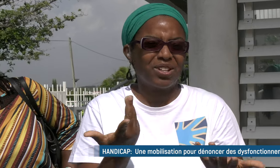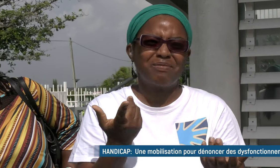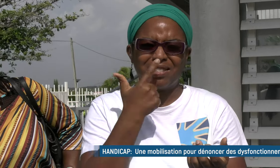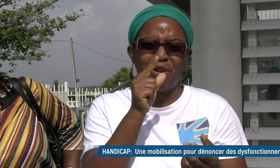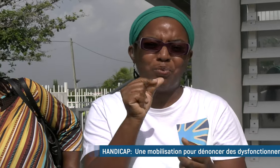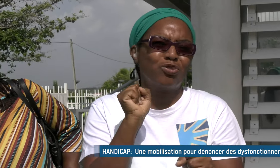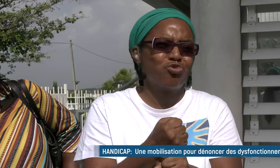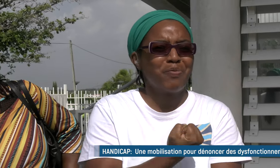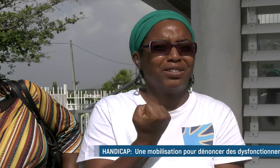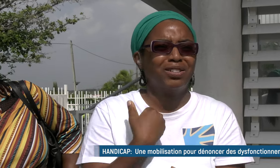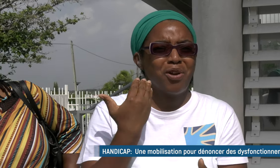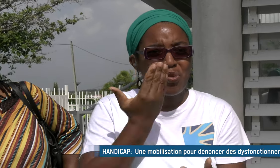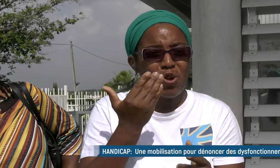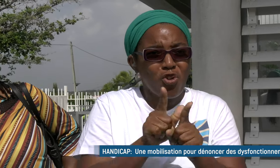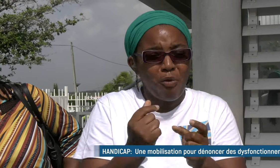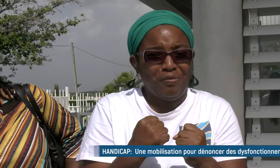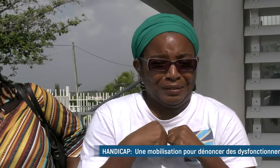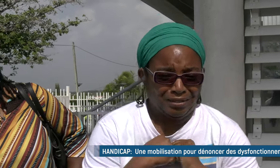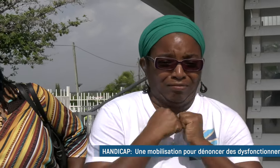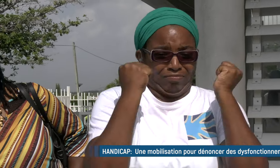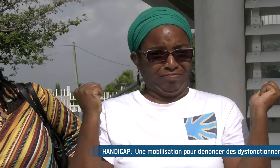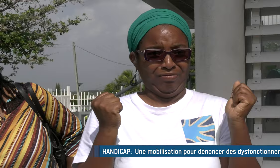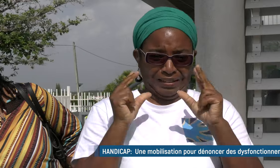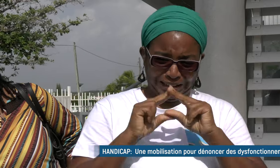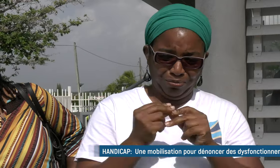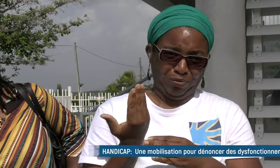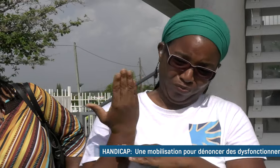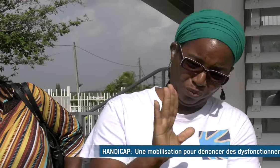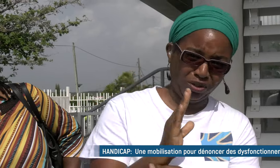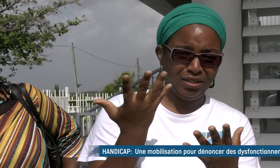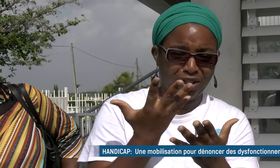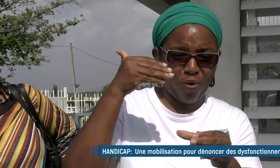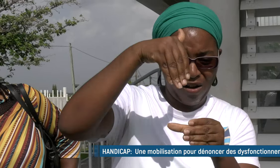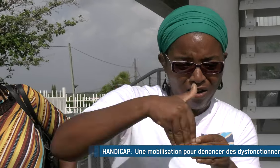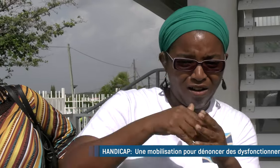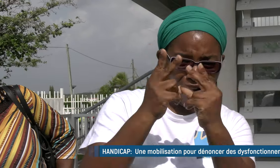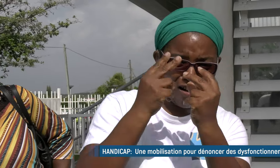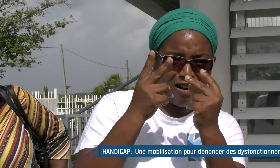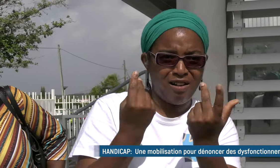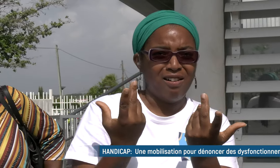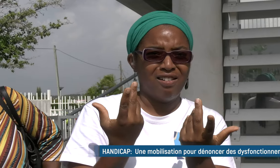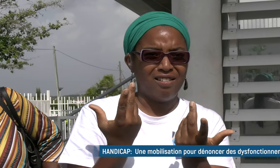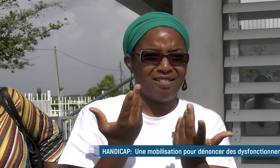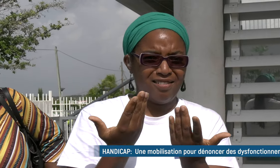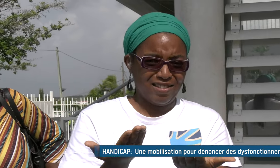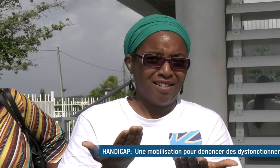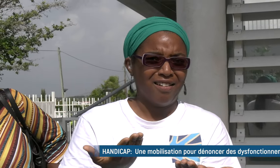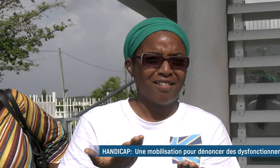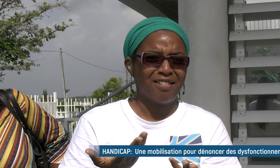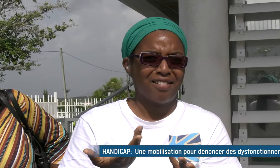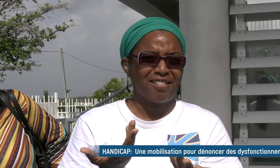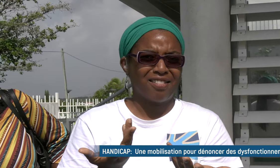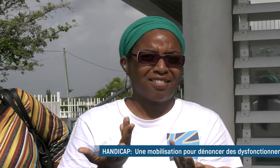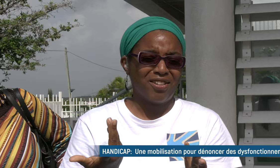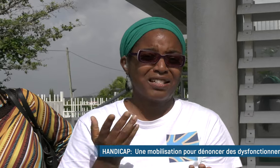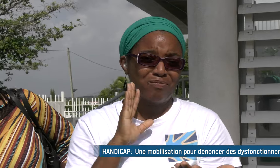nous frustre et ça, quotidiennement, c'est dommage. C'est dommage, on a besoin de s'exprimer. On a un potentiel, on a besoin de